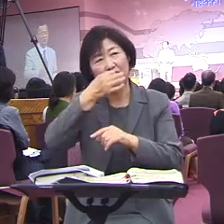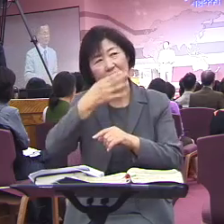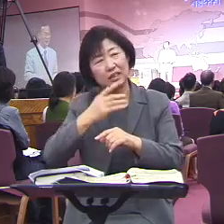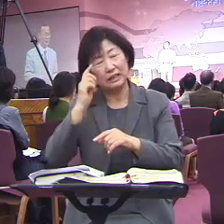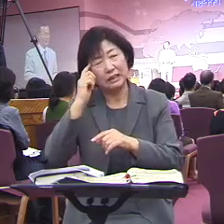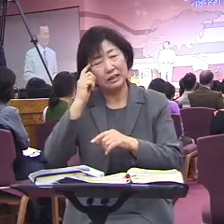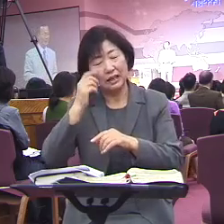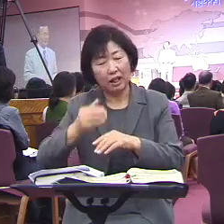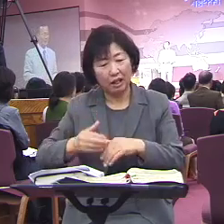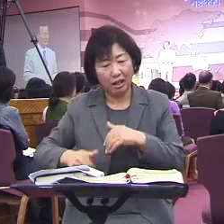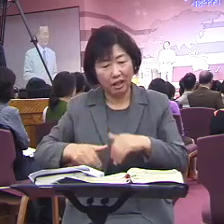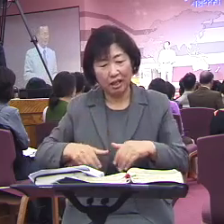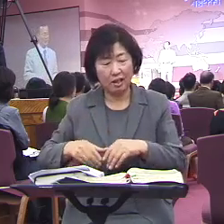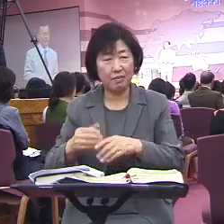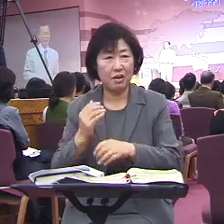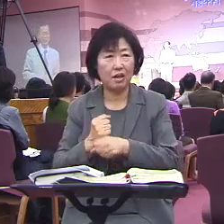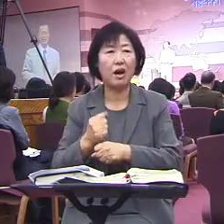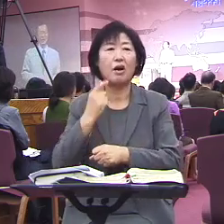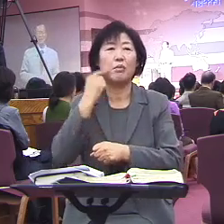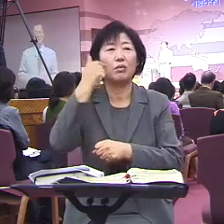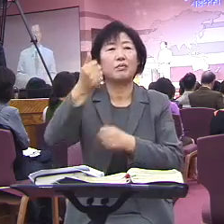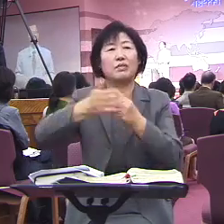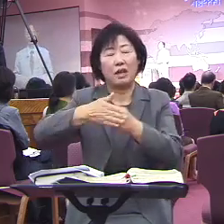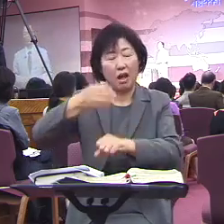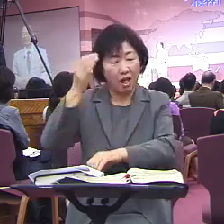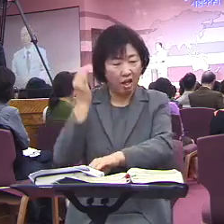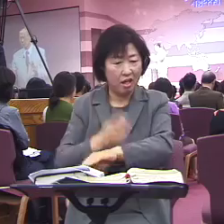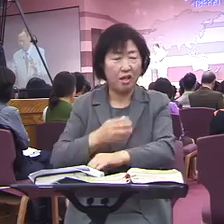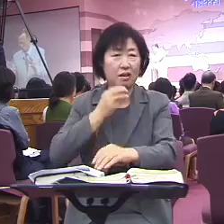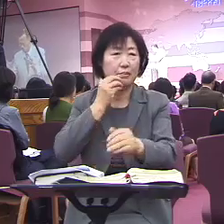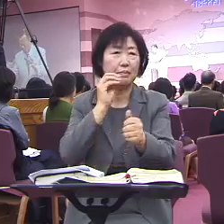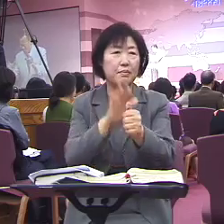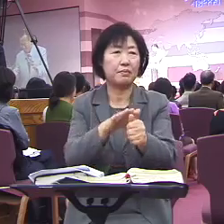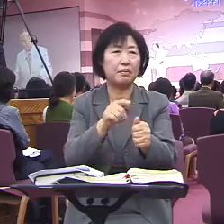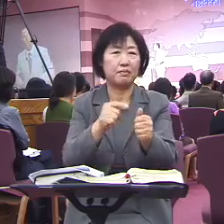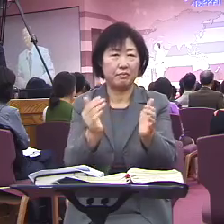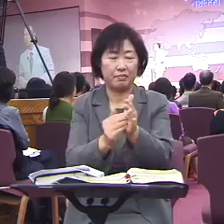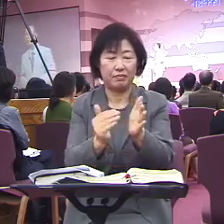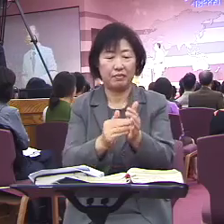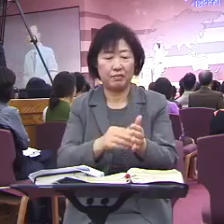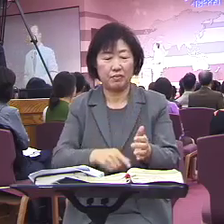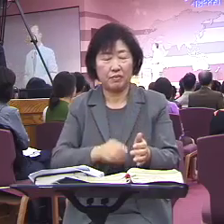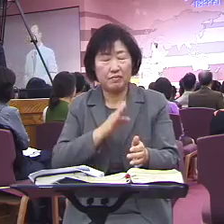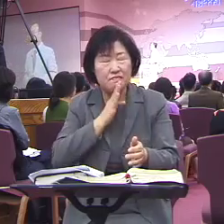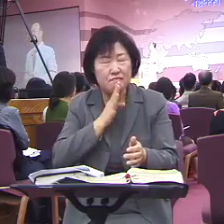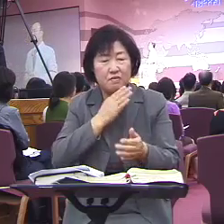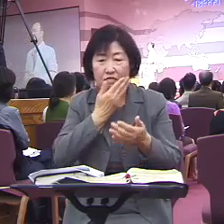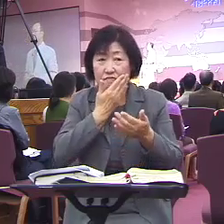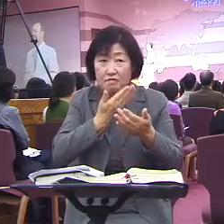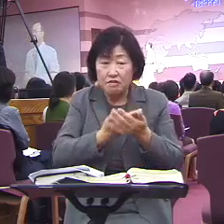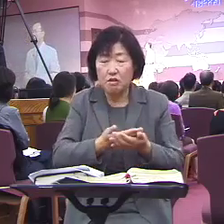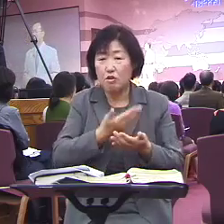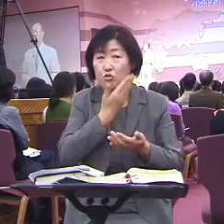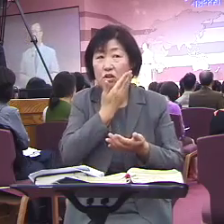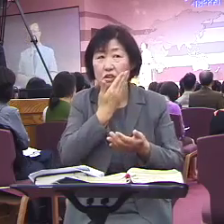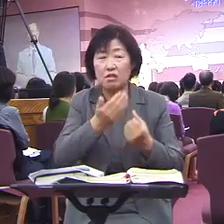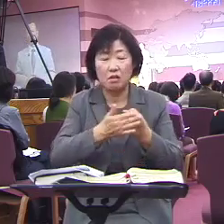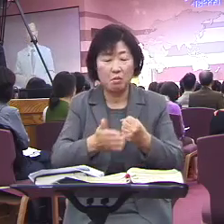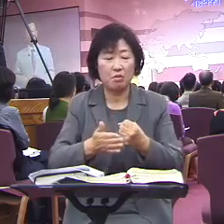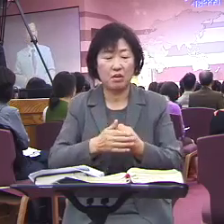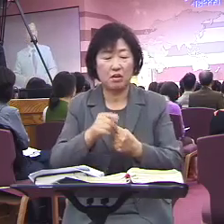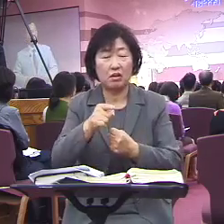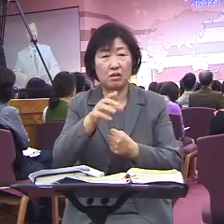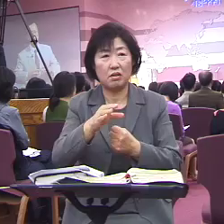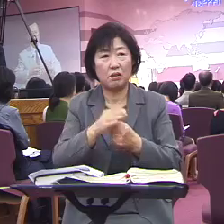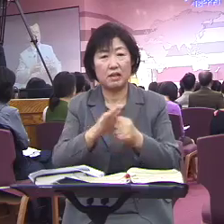것은 쉽습니다. 그러나 형제와 자매의 영혼이 진짜 중요하고 귀하기 때문에